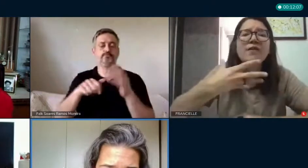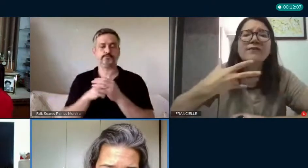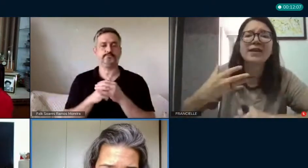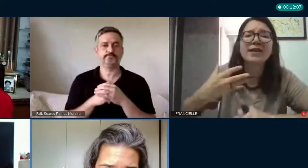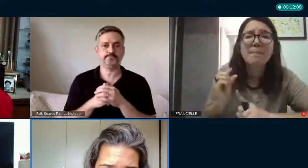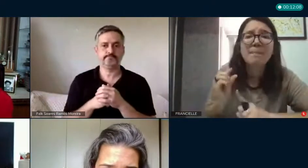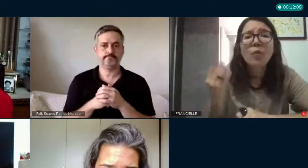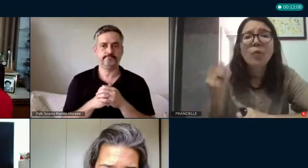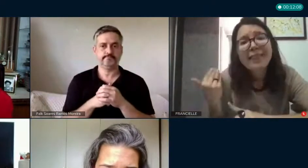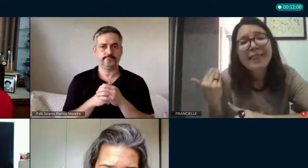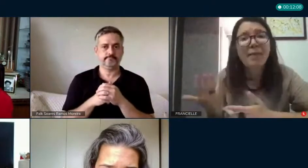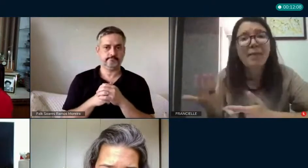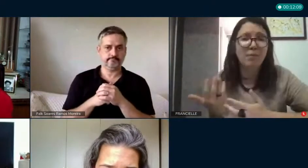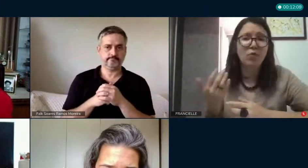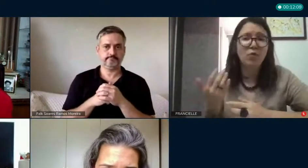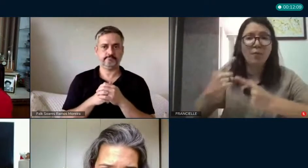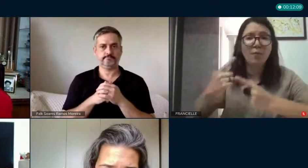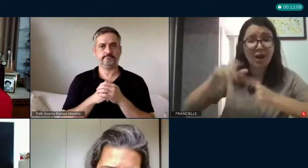certo.